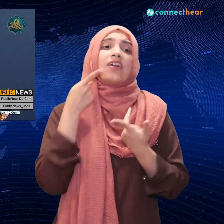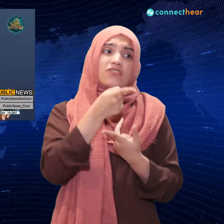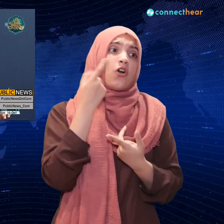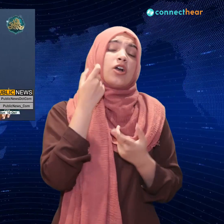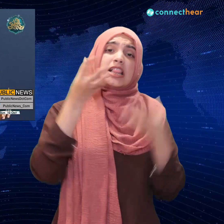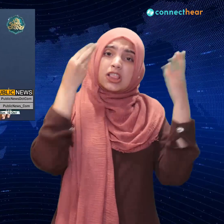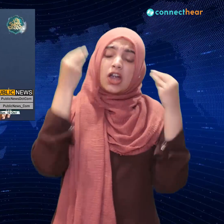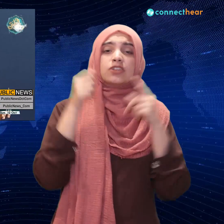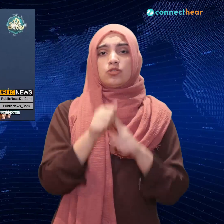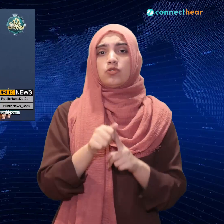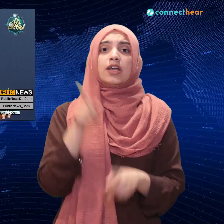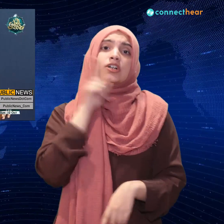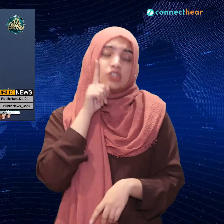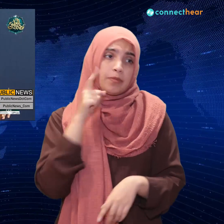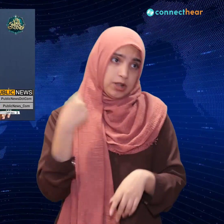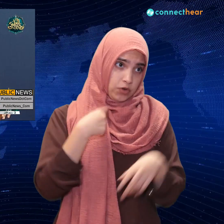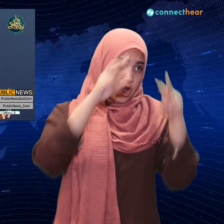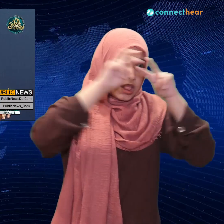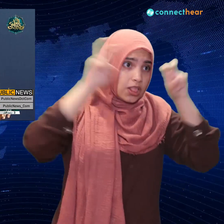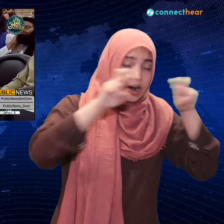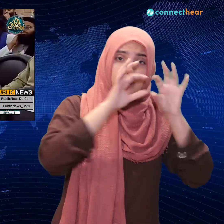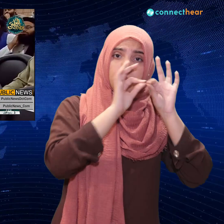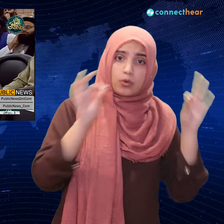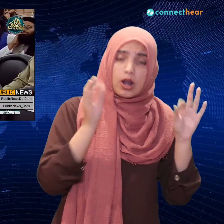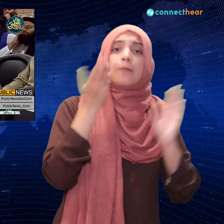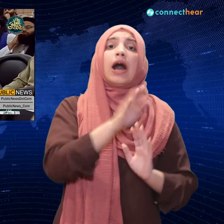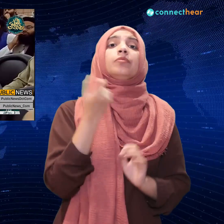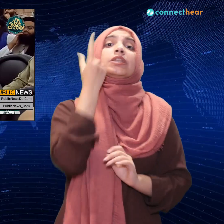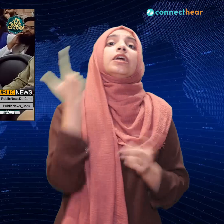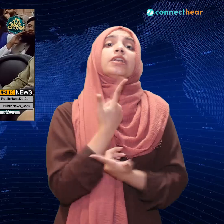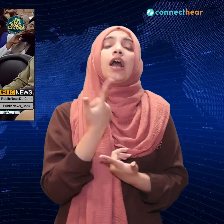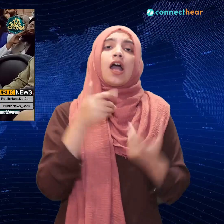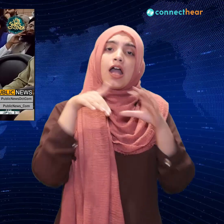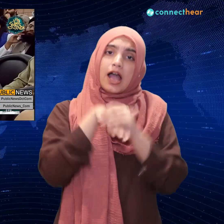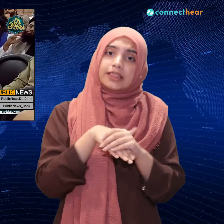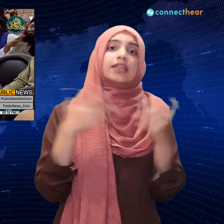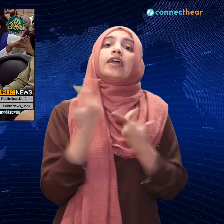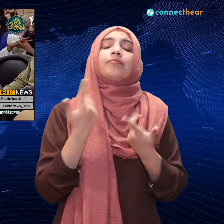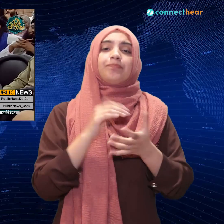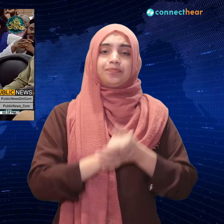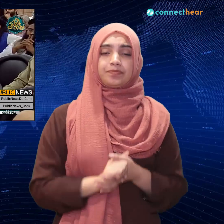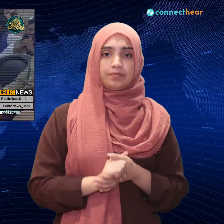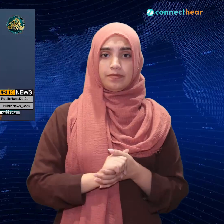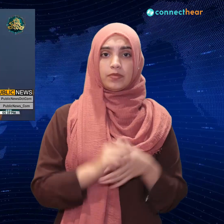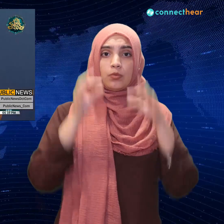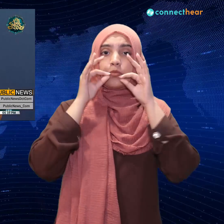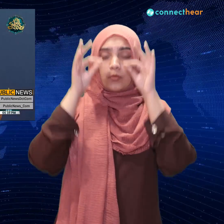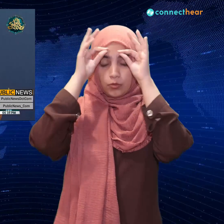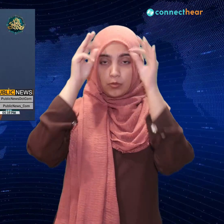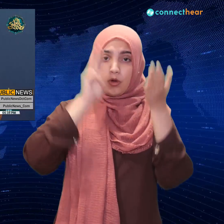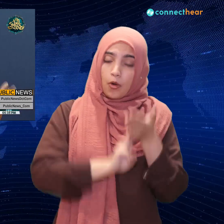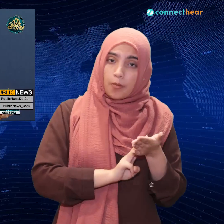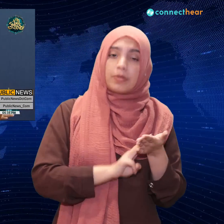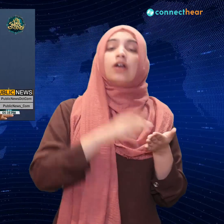پیچھے جائیں گے تو آپ کو صرف ایک چیز پتا چلے گی کہ نبی صلی اللہ علیہ وسلم وہ شخصیت تھے جو